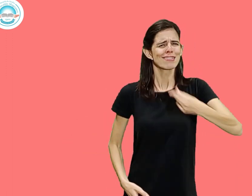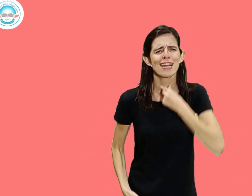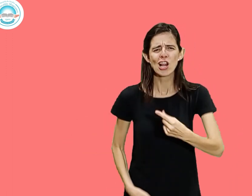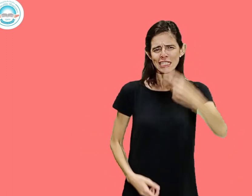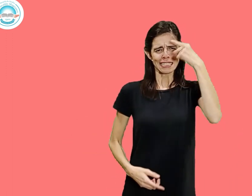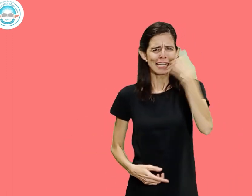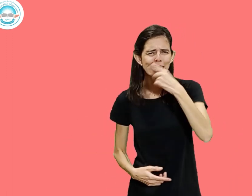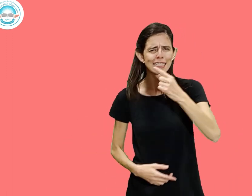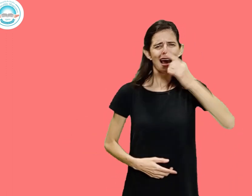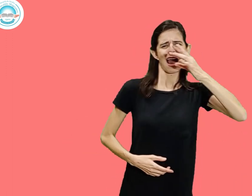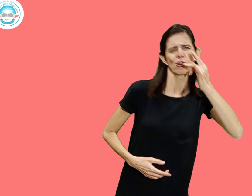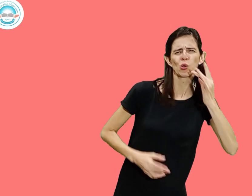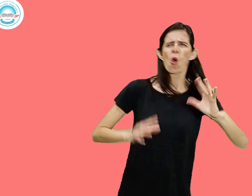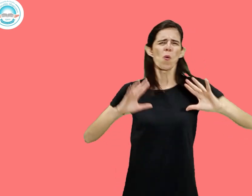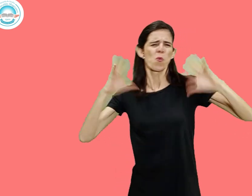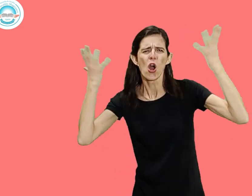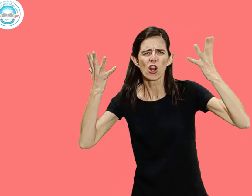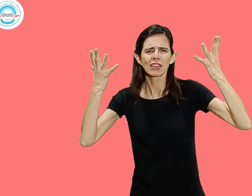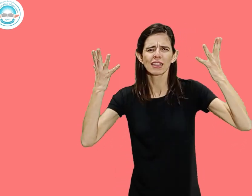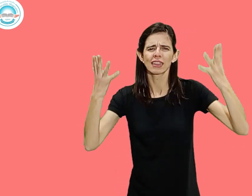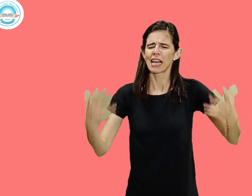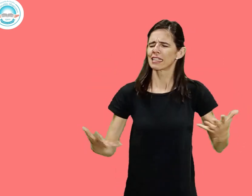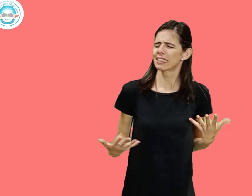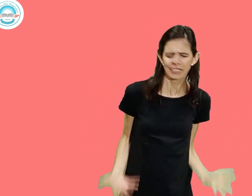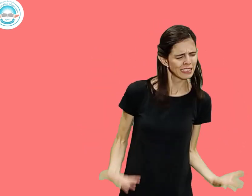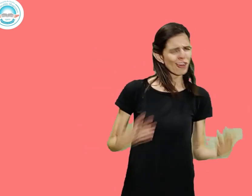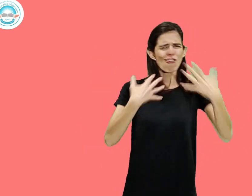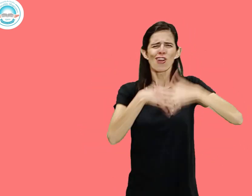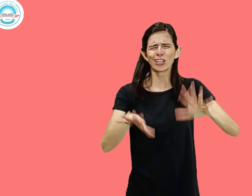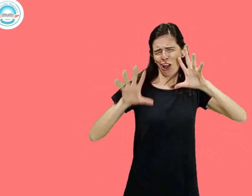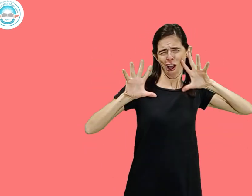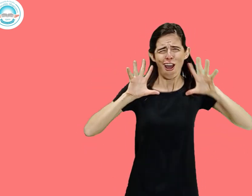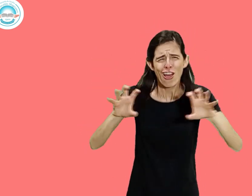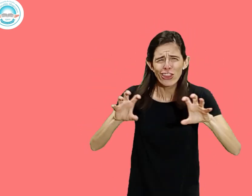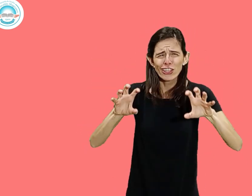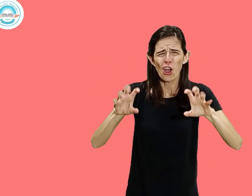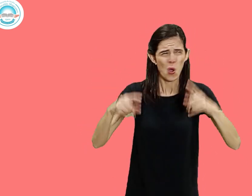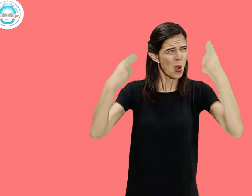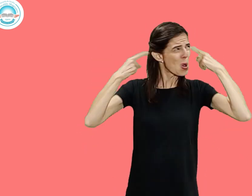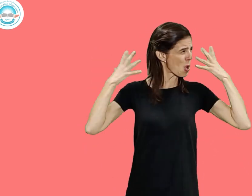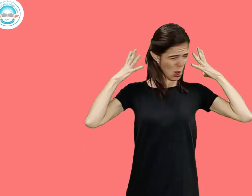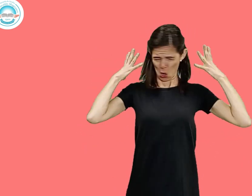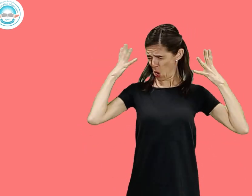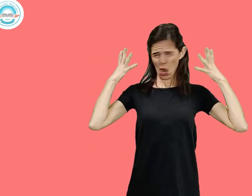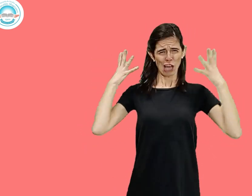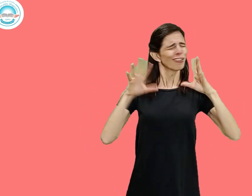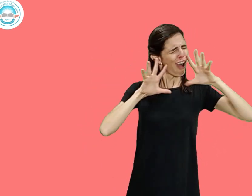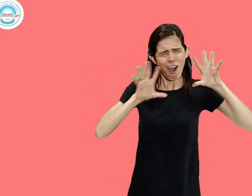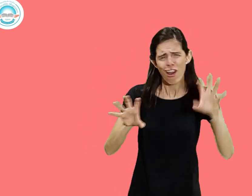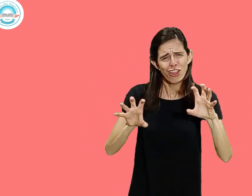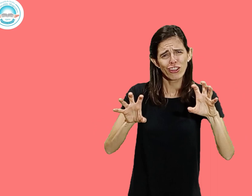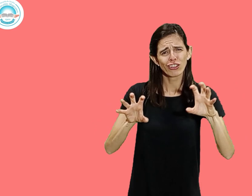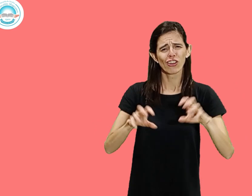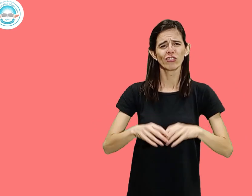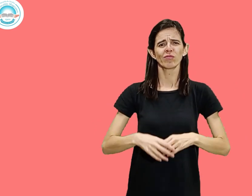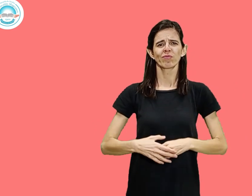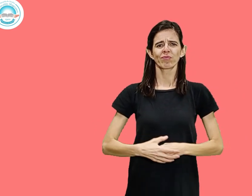Rosa yo lo quiero azul celeste O Violeta odio el rosa y odio mis